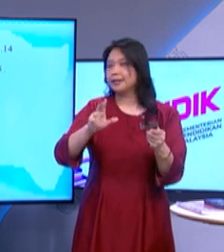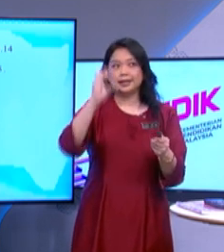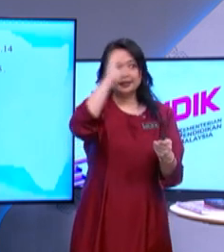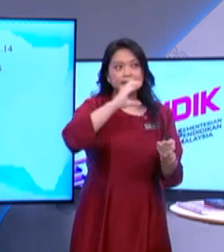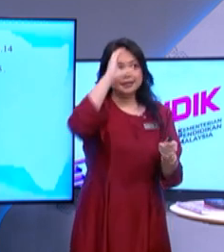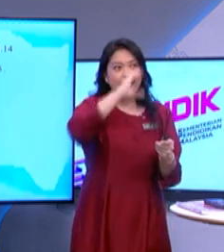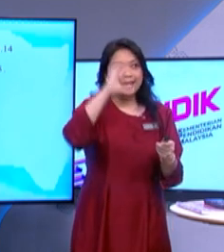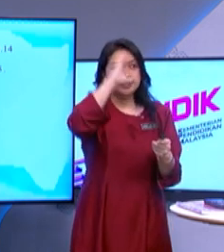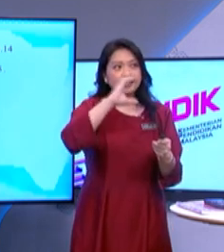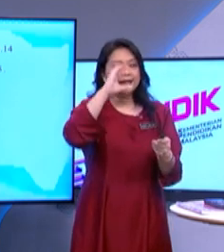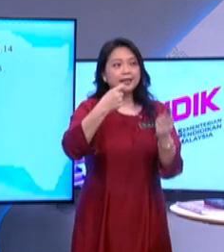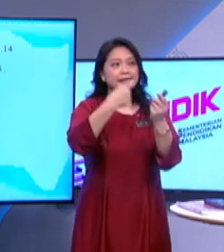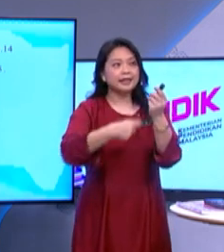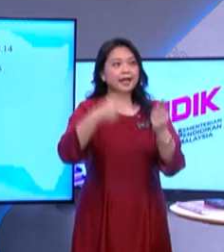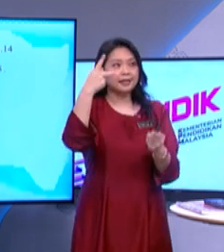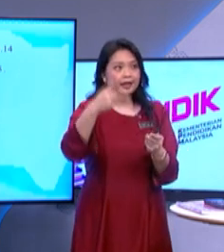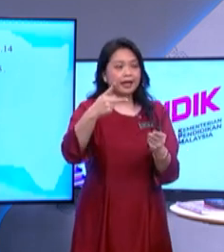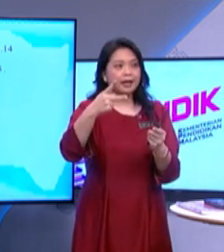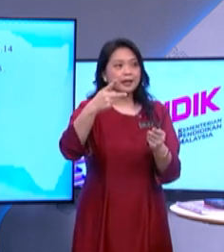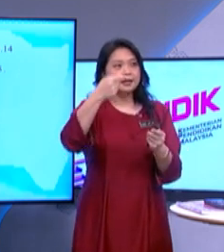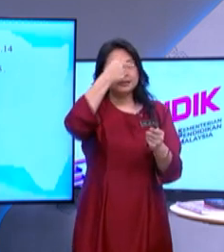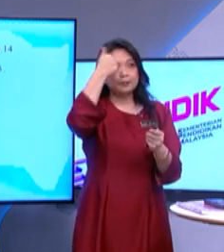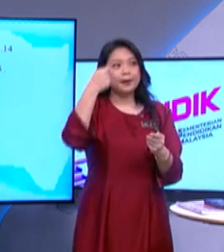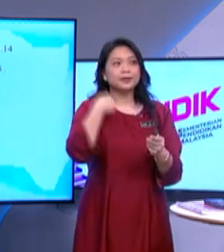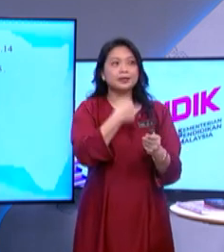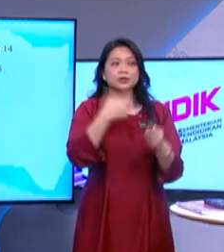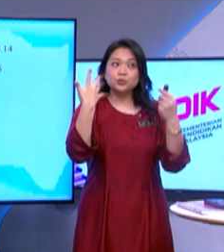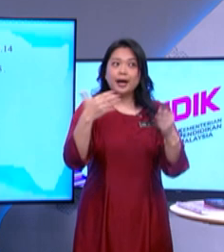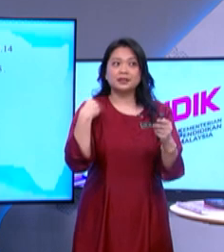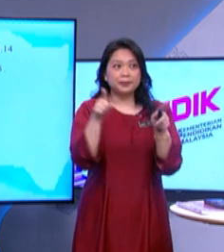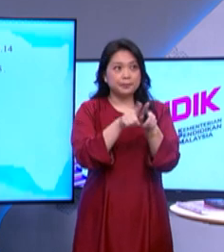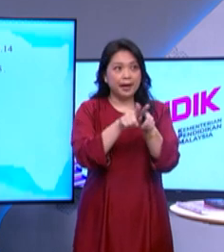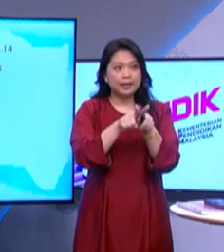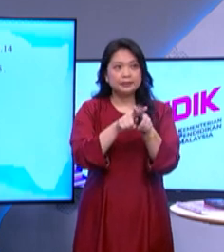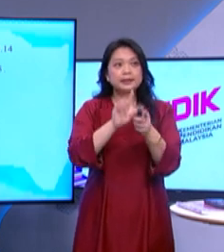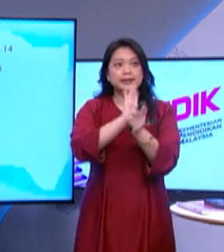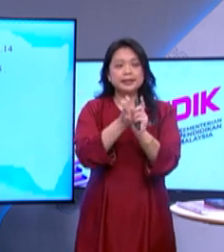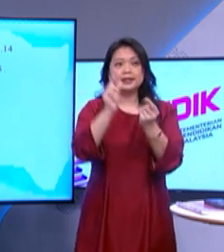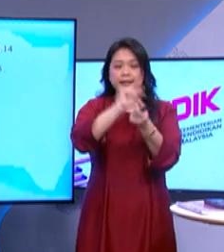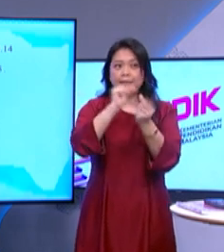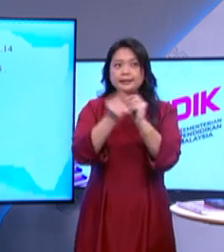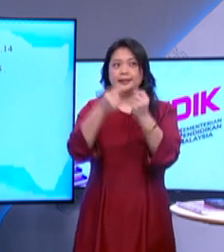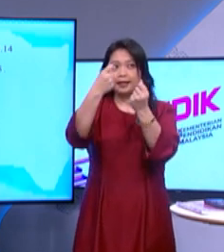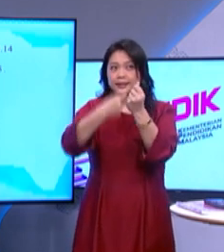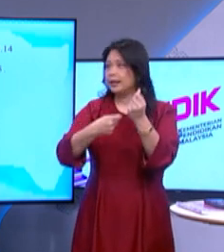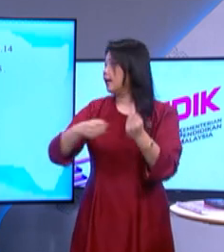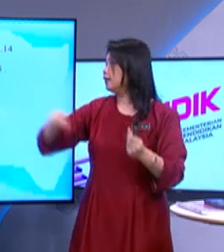Ayo kita cari nilai C sebab kita sudah ada persamaan jadi kita gantikan nilai